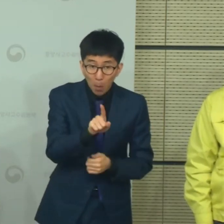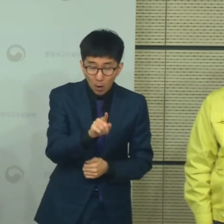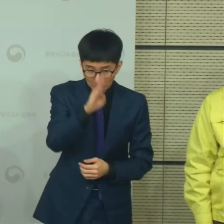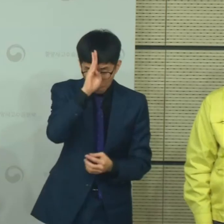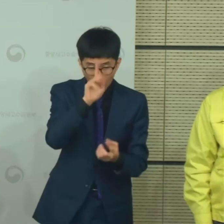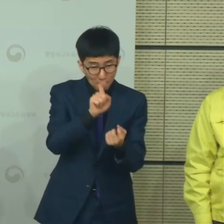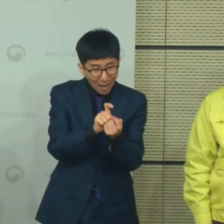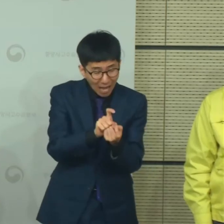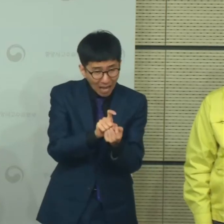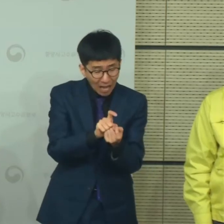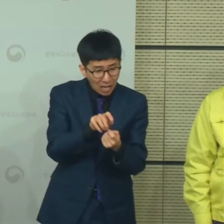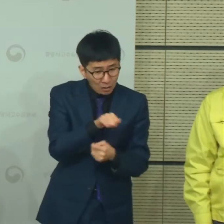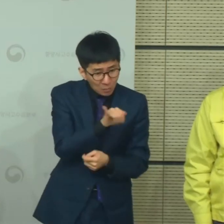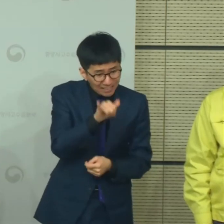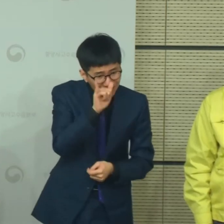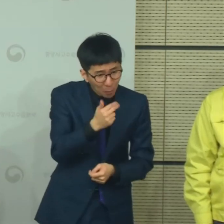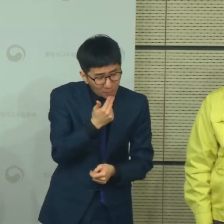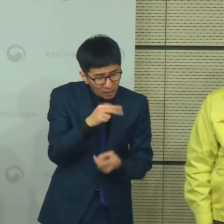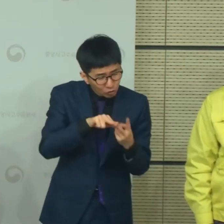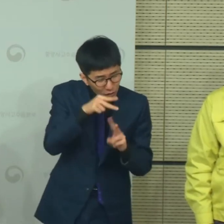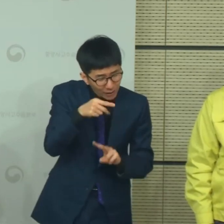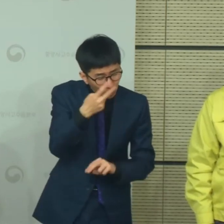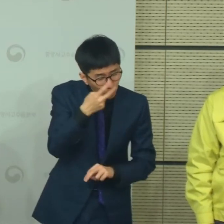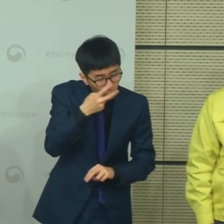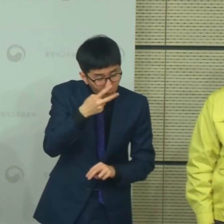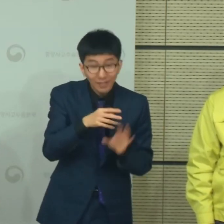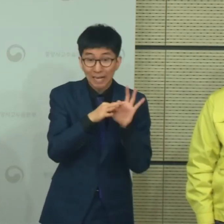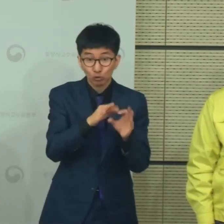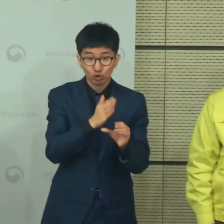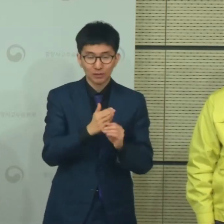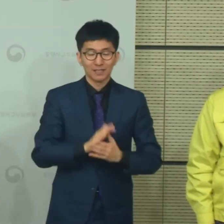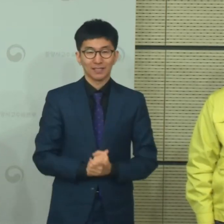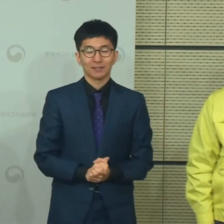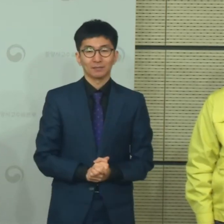키우는데 우선 집중하고 있다라는 말씀을 드립니다.